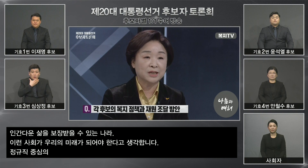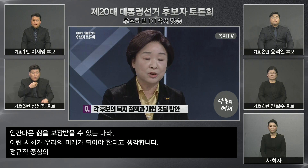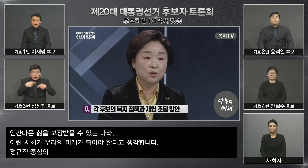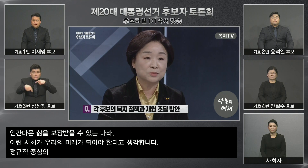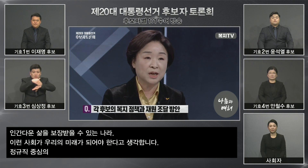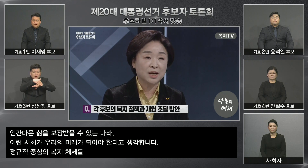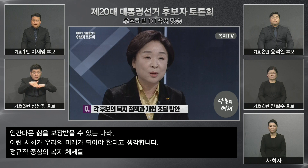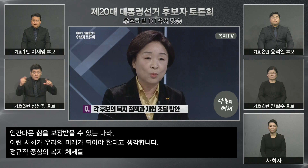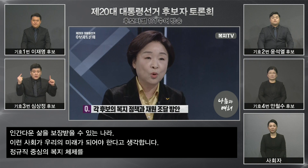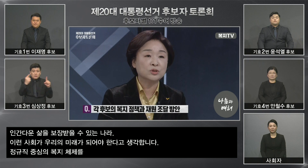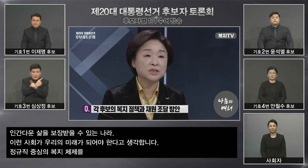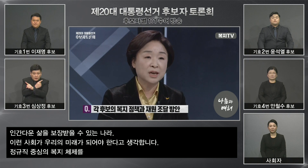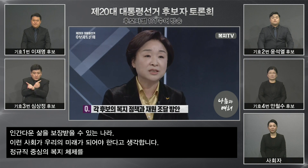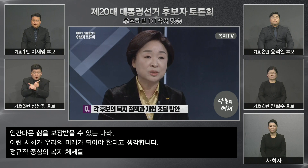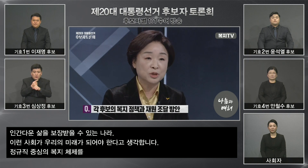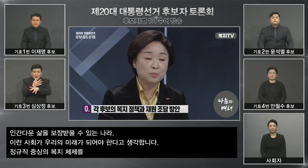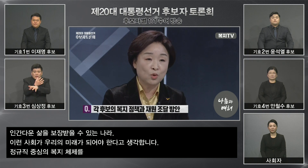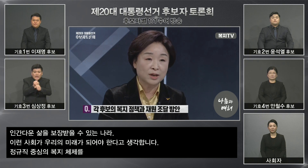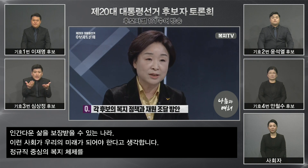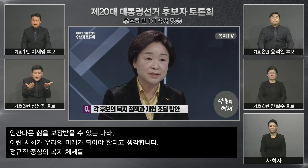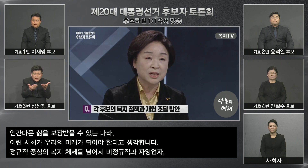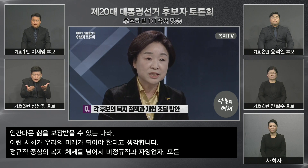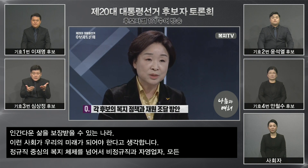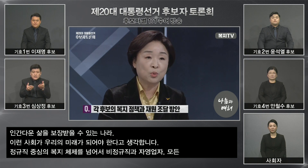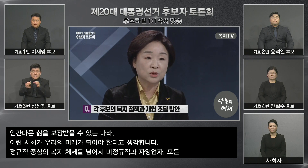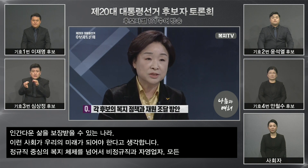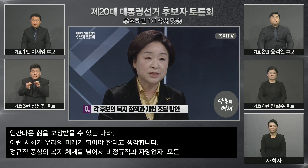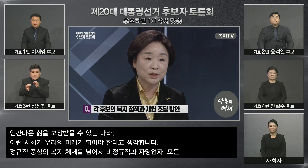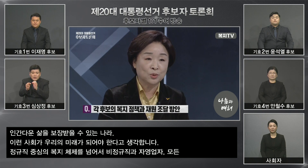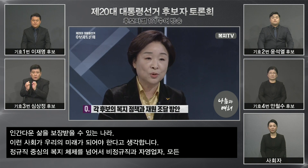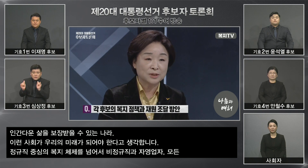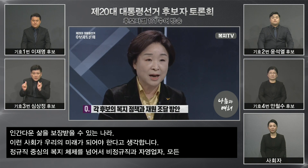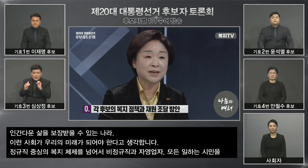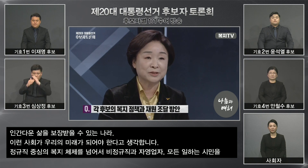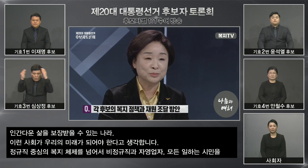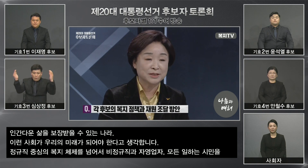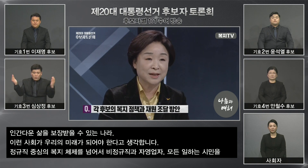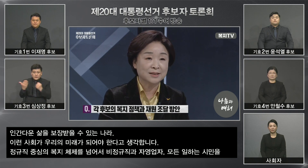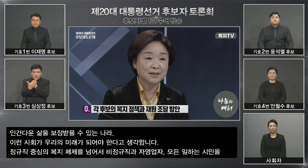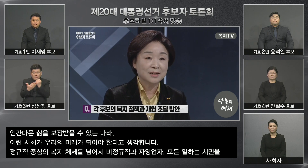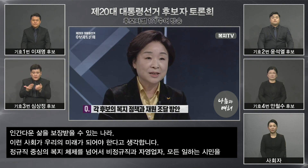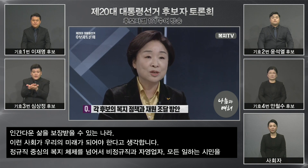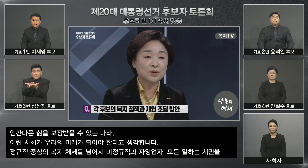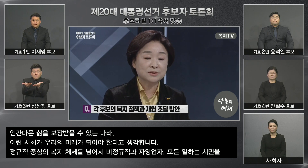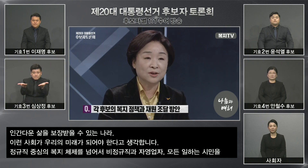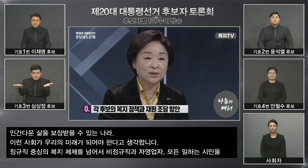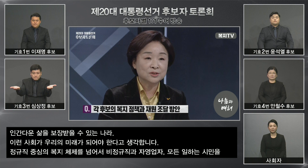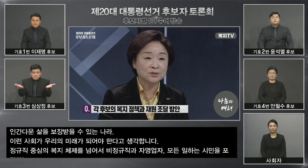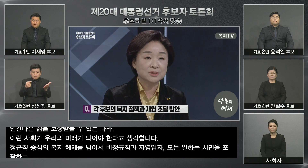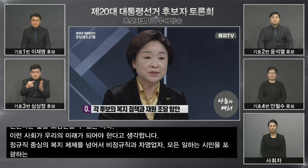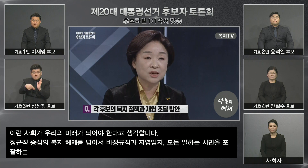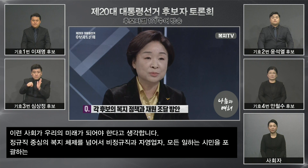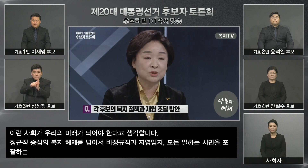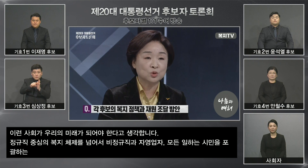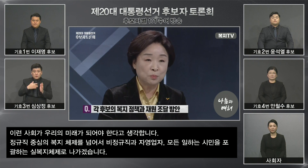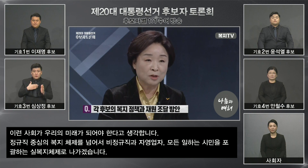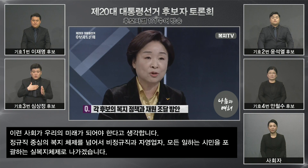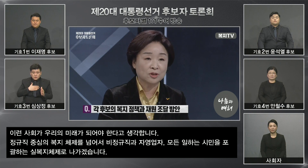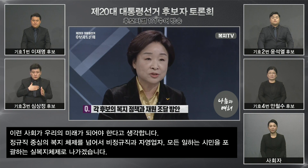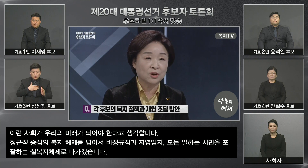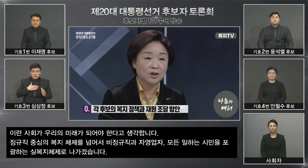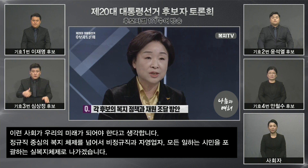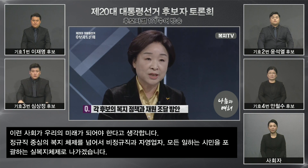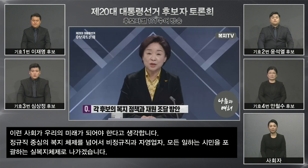비정규직과 자영업자 모든 일하는 시민을 포괄하는 신복지체제로 나가겠습니다. 이를 위해서 저는 세금은